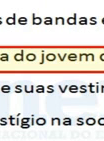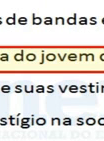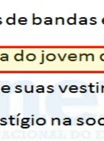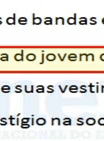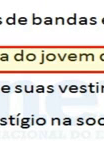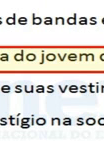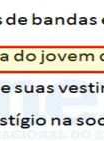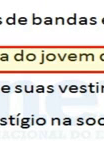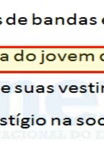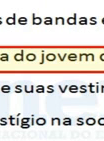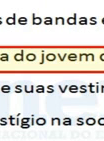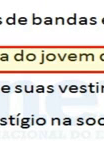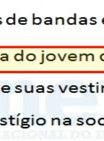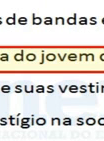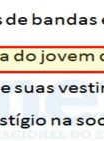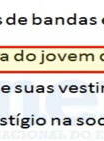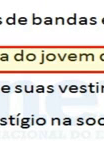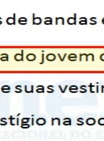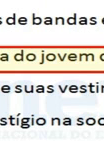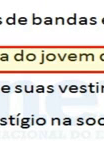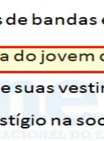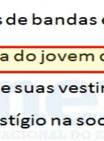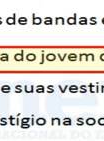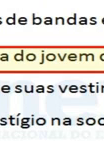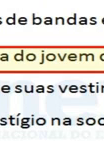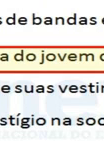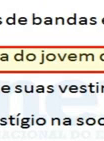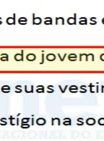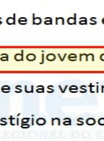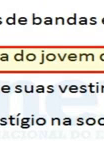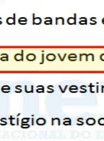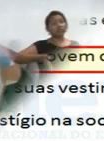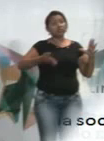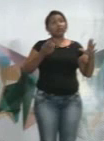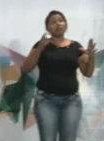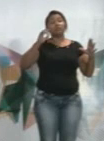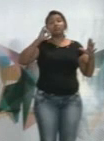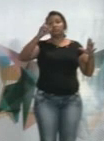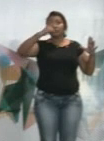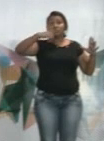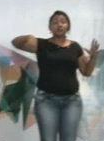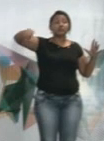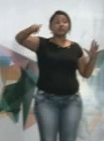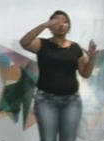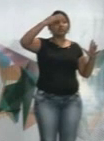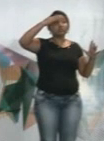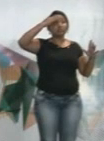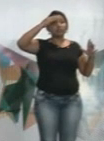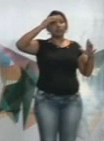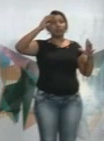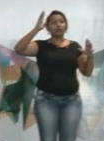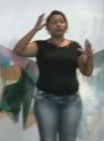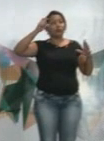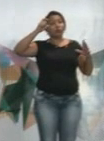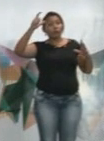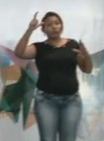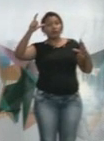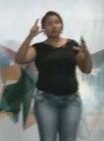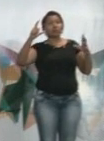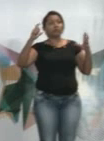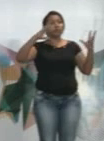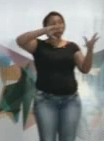aquela coisa muito óbvia da resposta, você não acha não? Por uma questão de conhecimento de mundo, conhecimento geral e tal. Então isso aconteceu bastante na